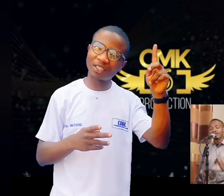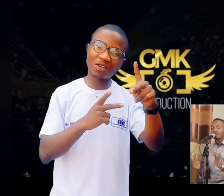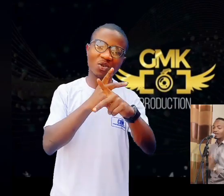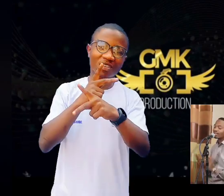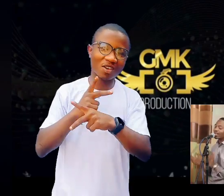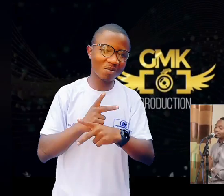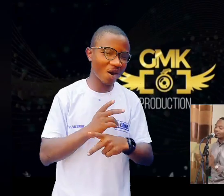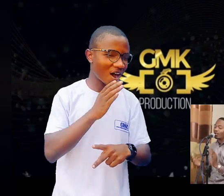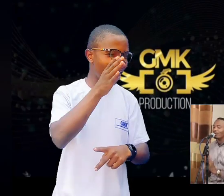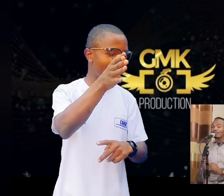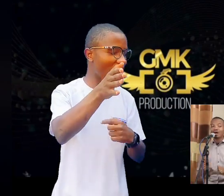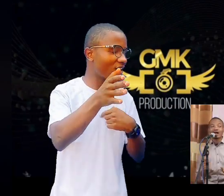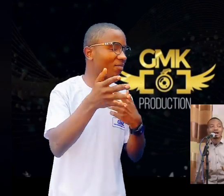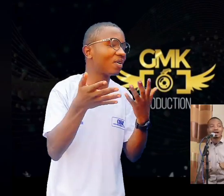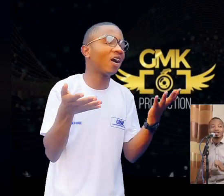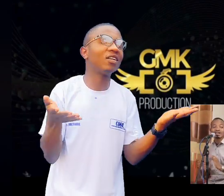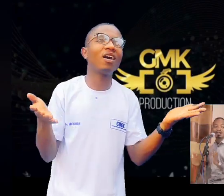moi.